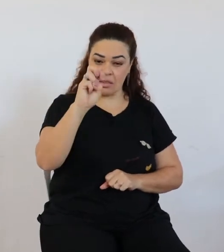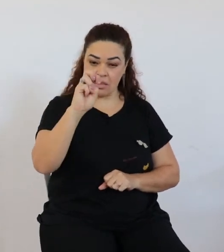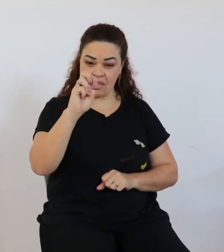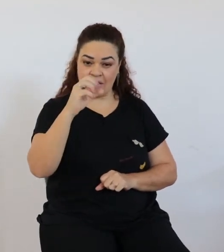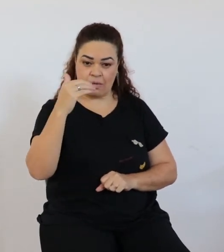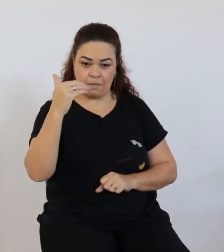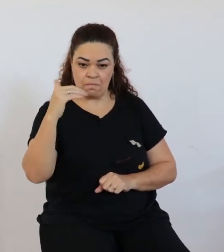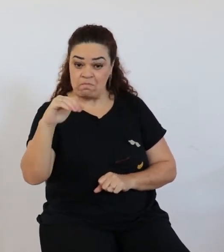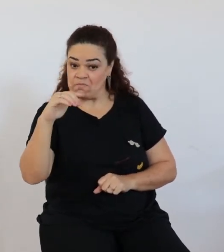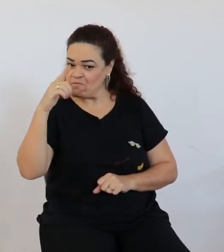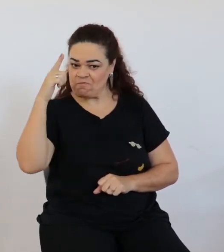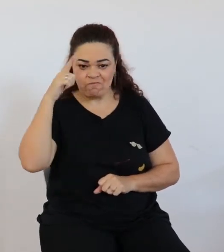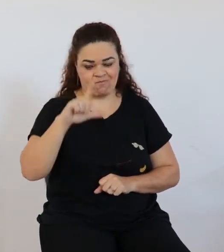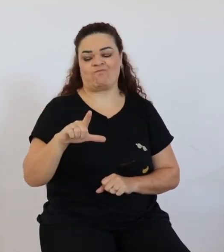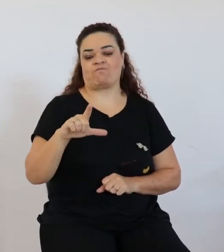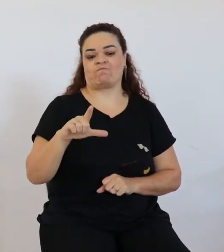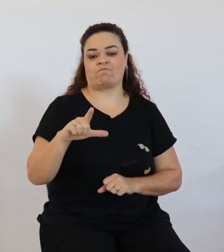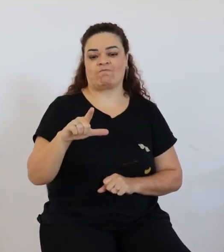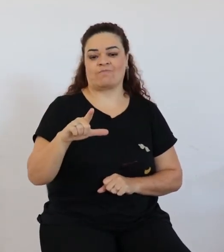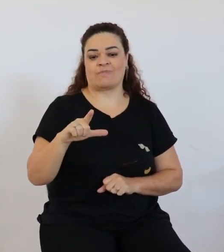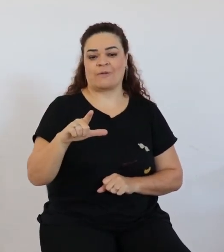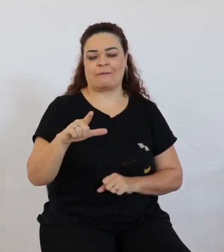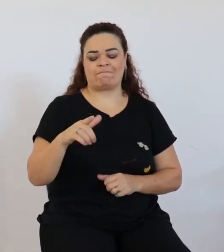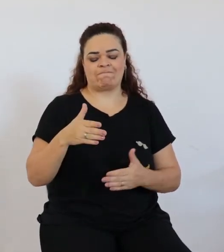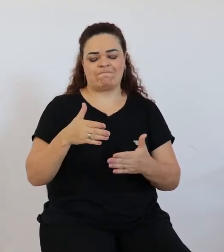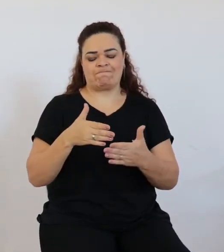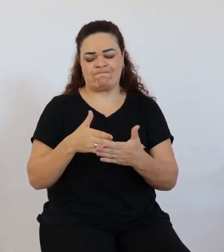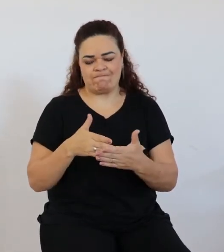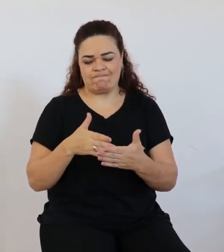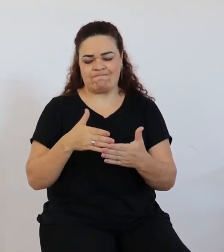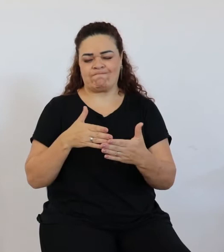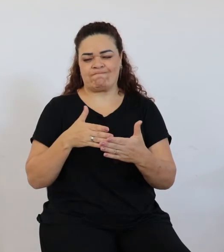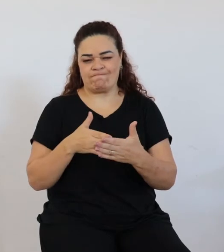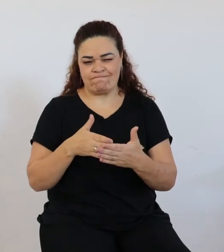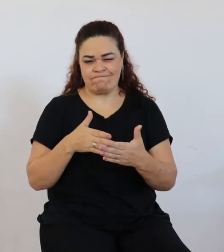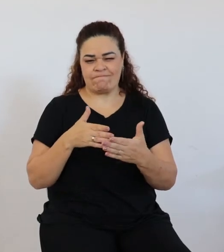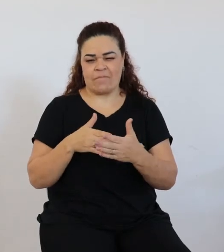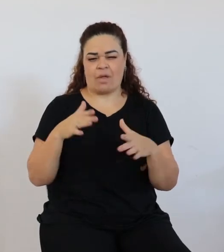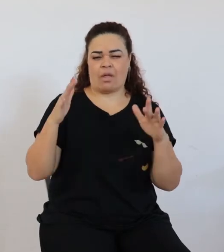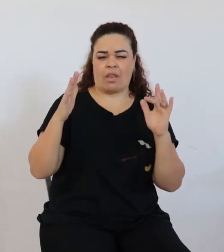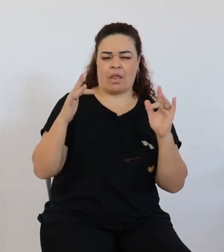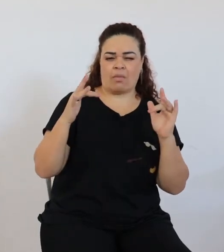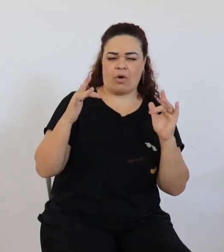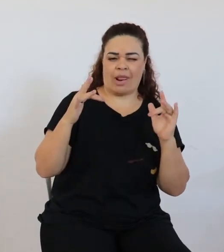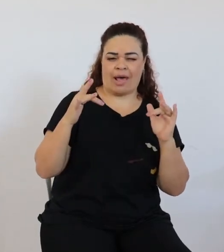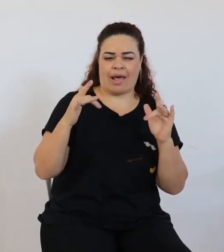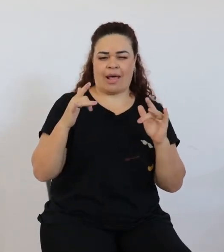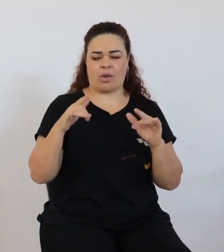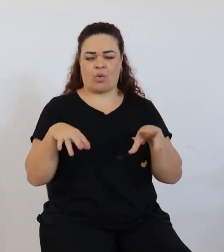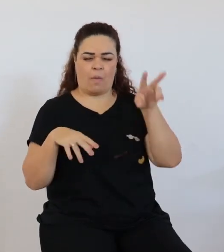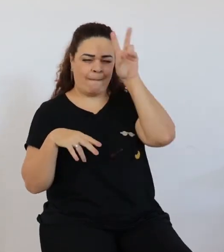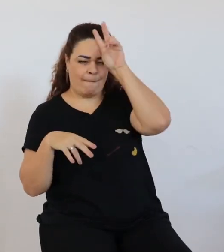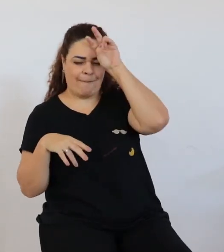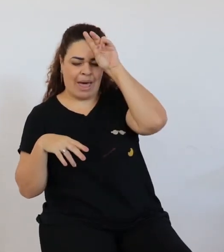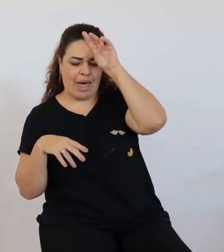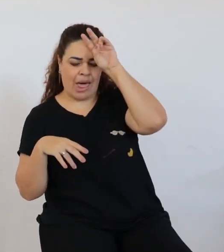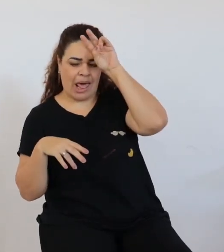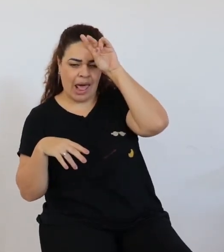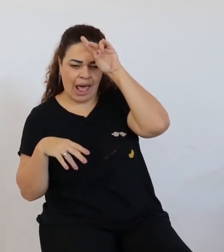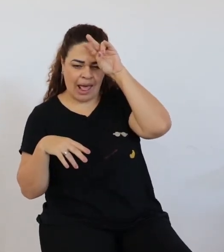falar esse R da barata, né, namorado, quer vibrar, a gente já tem que procurar